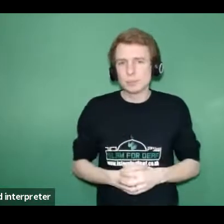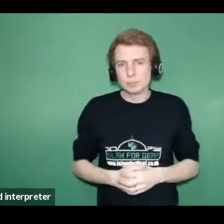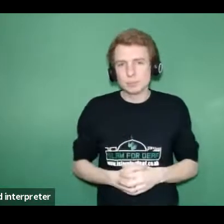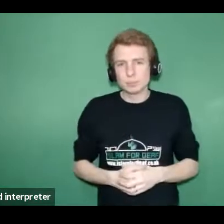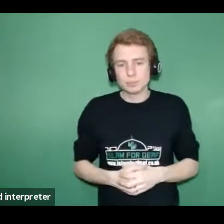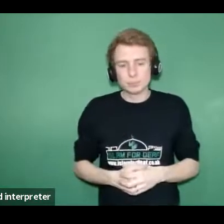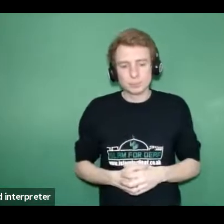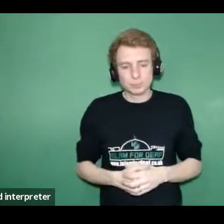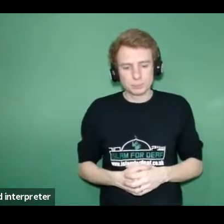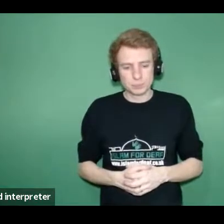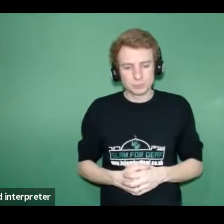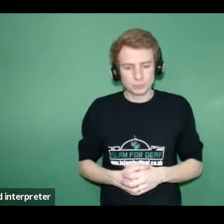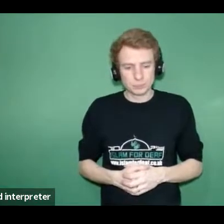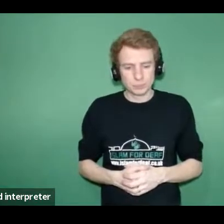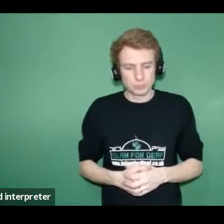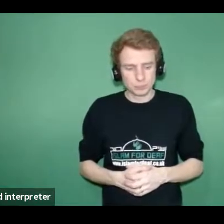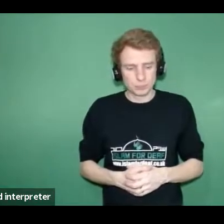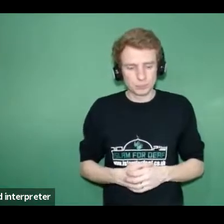نعم.